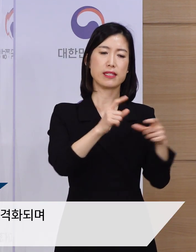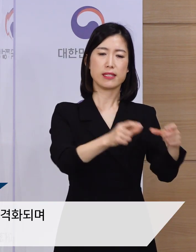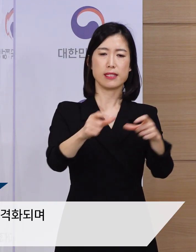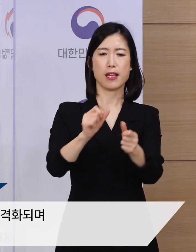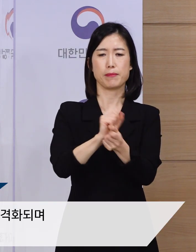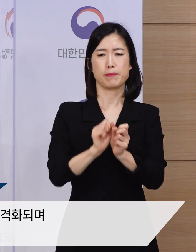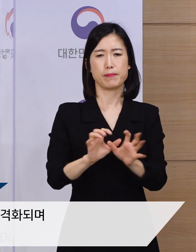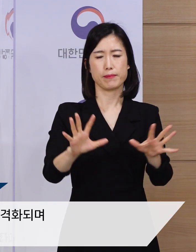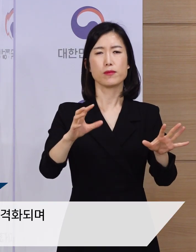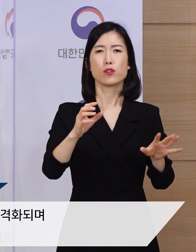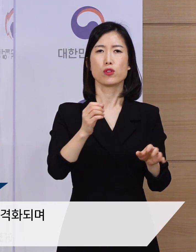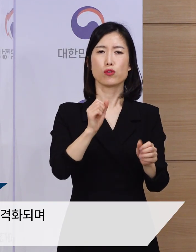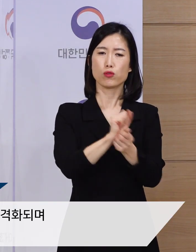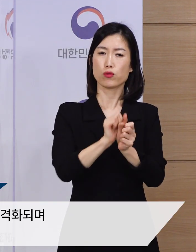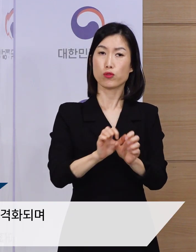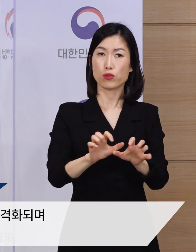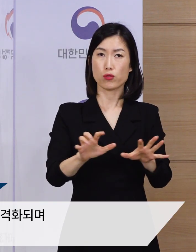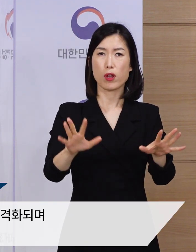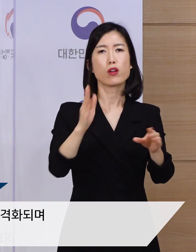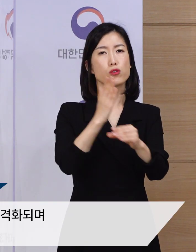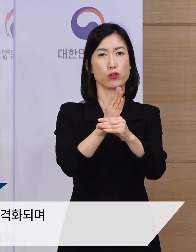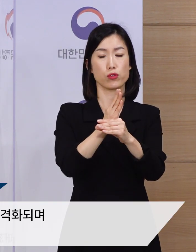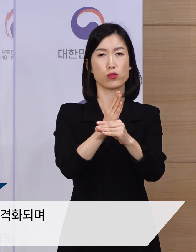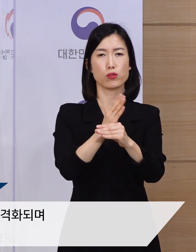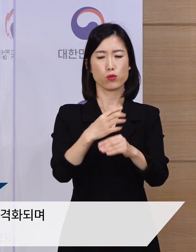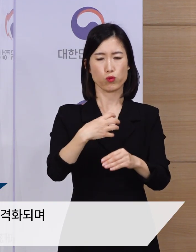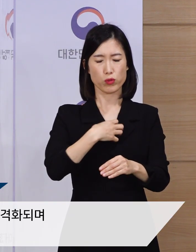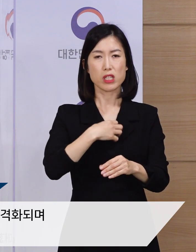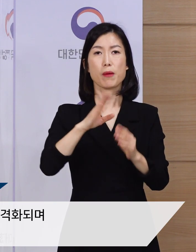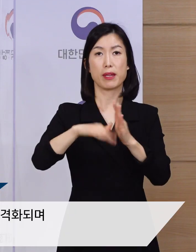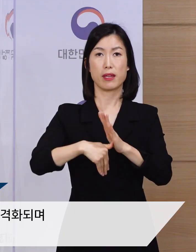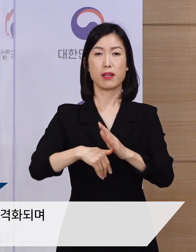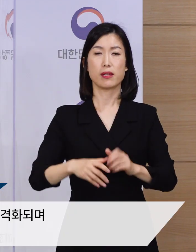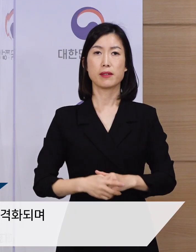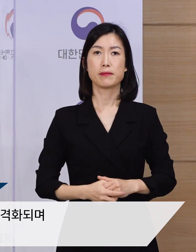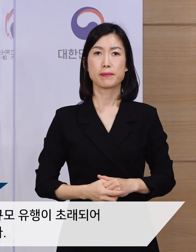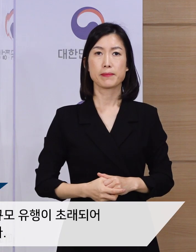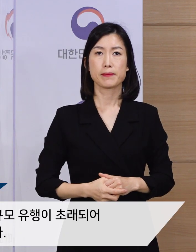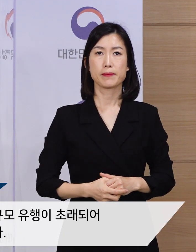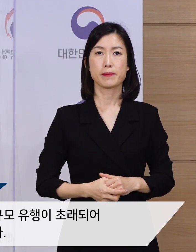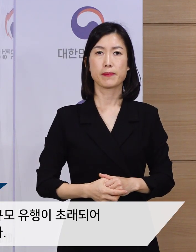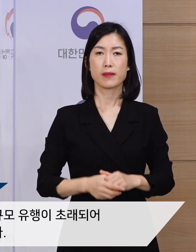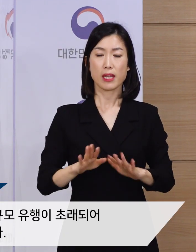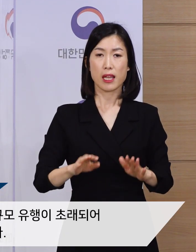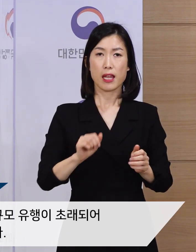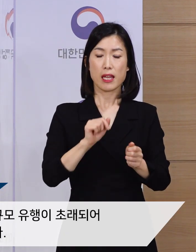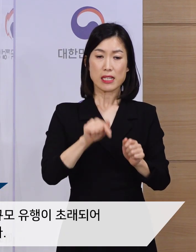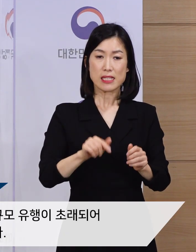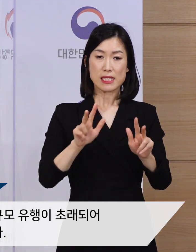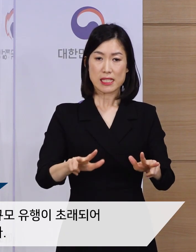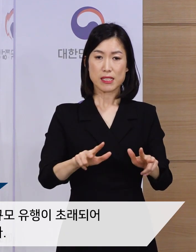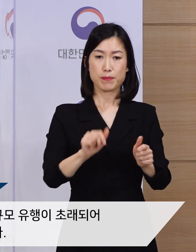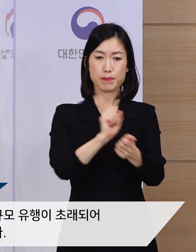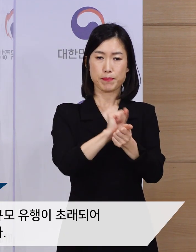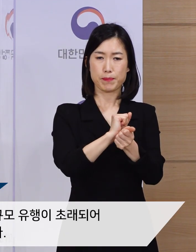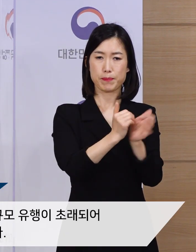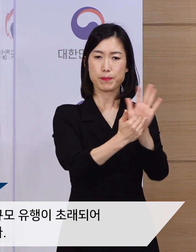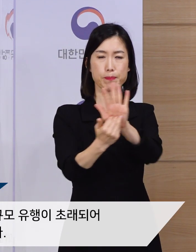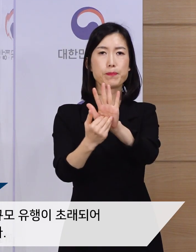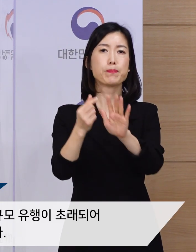본격화되며 더 큰 유행으로 확산되어가는 위기 상황입니다. 여기서 유행을 차단하지